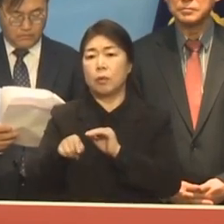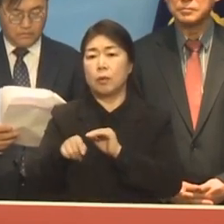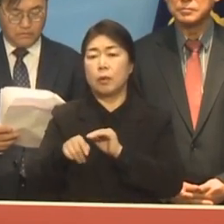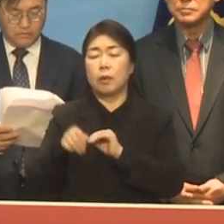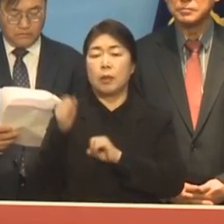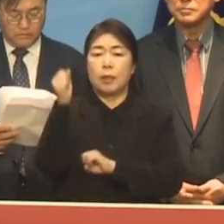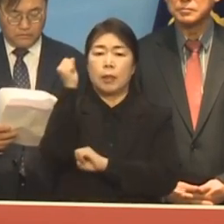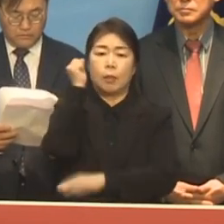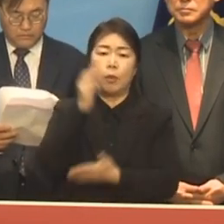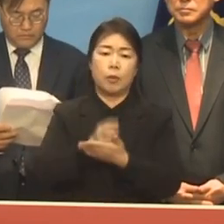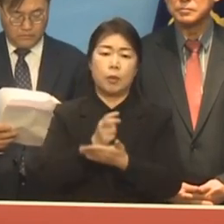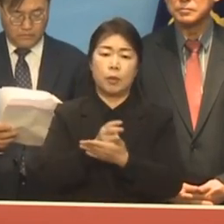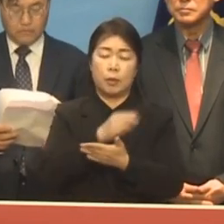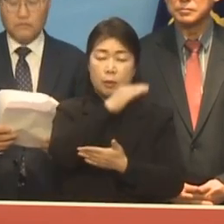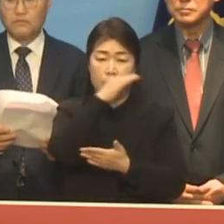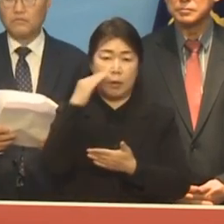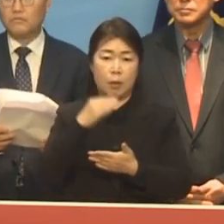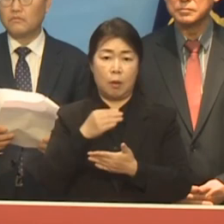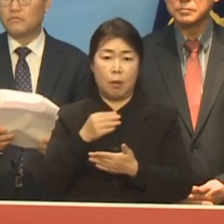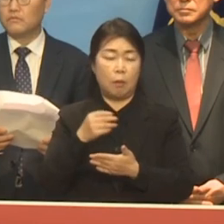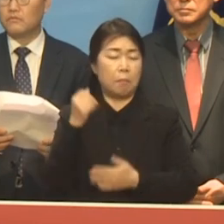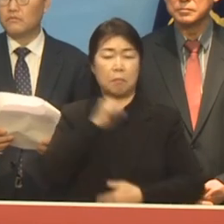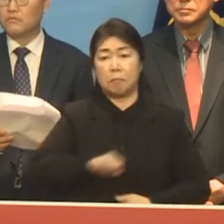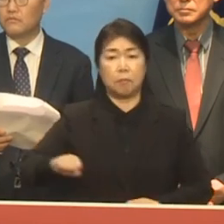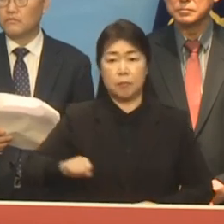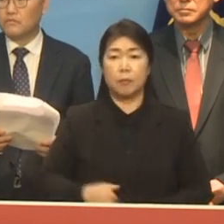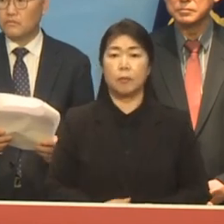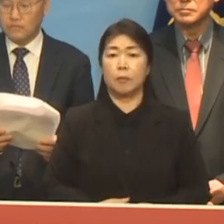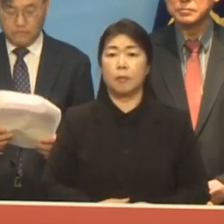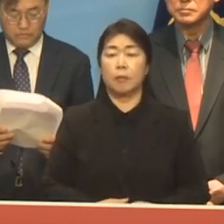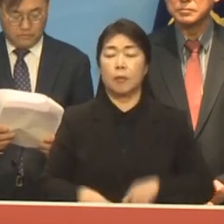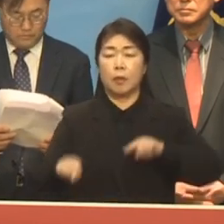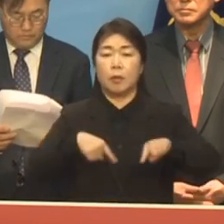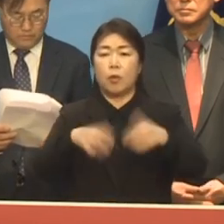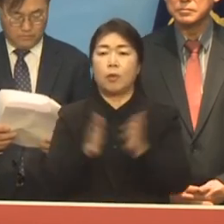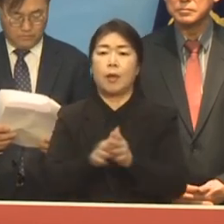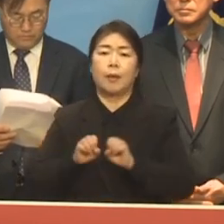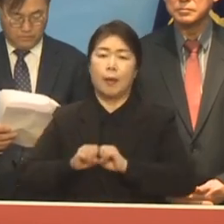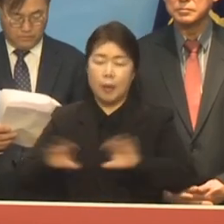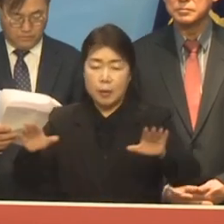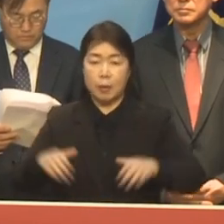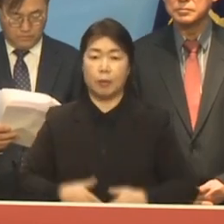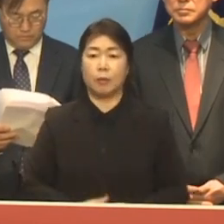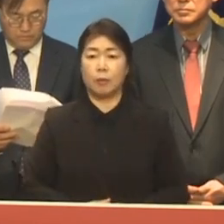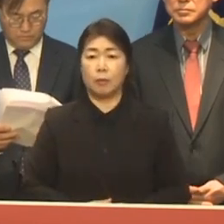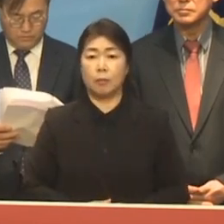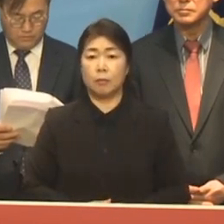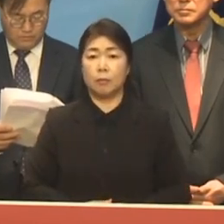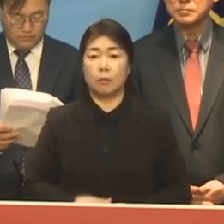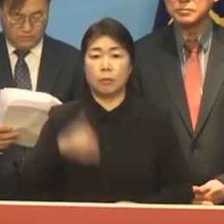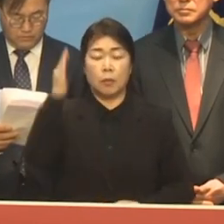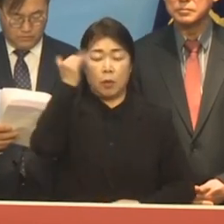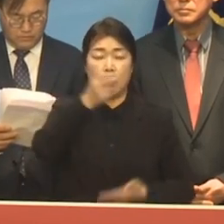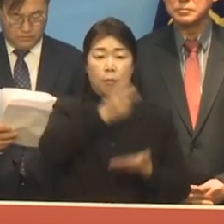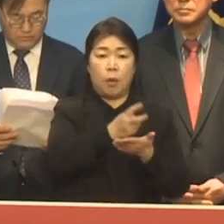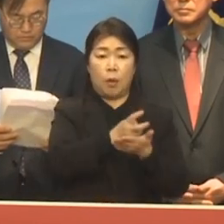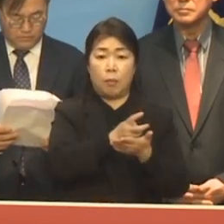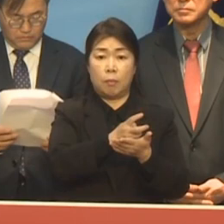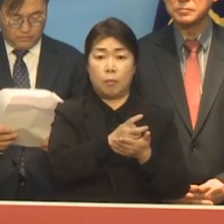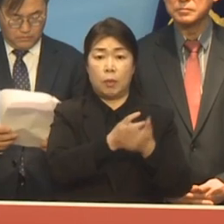질서에 위배하여 정당 해산, 사유, 헌법